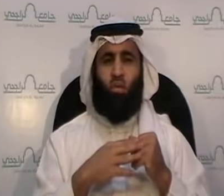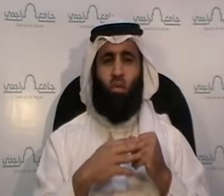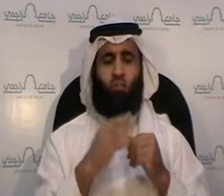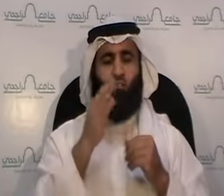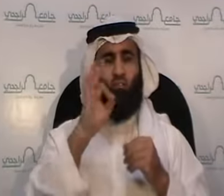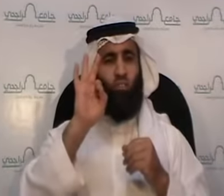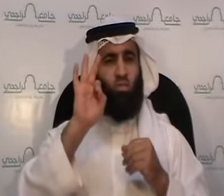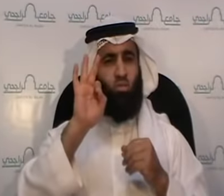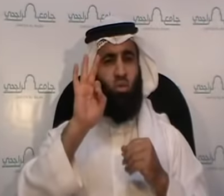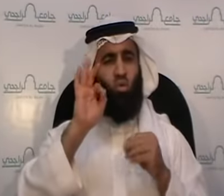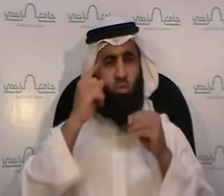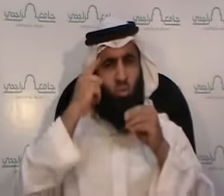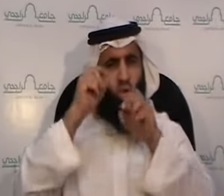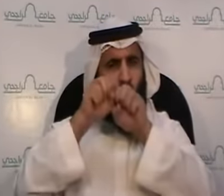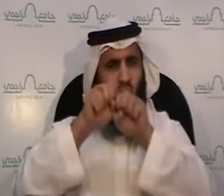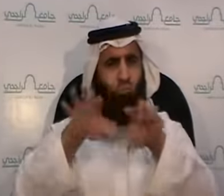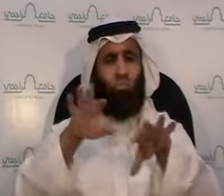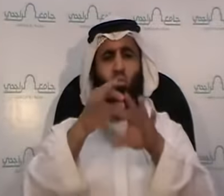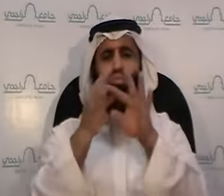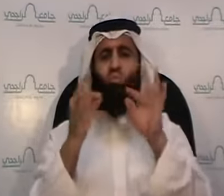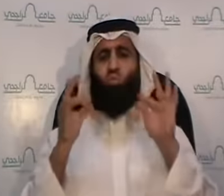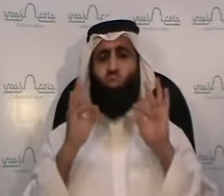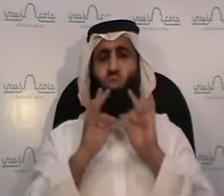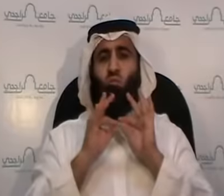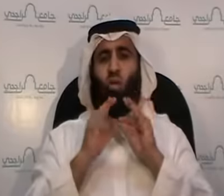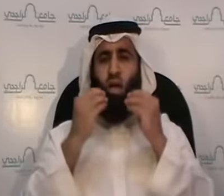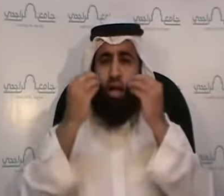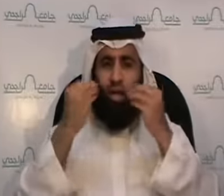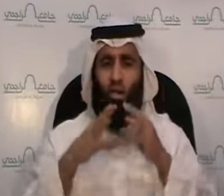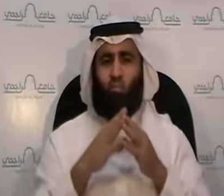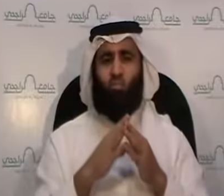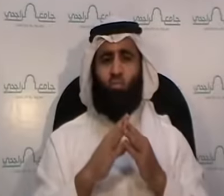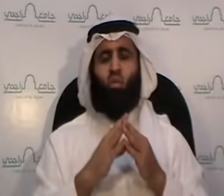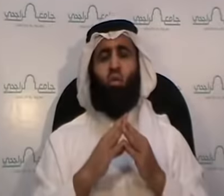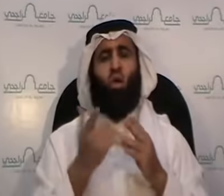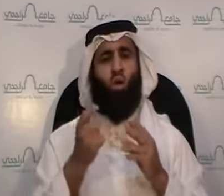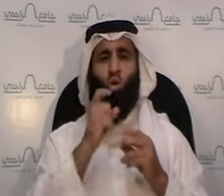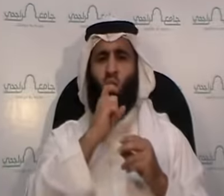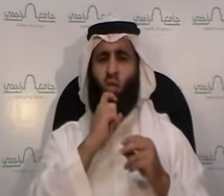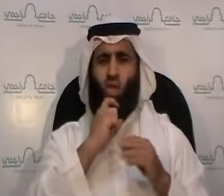يطفئوا مصباح المجتمع المضيء أو يضعفوا ضوءه، مهما نفخوا